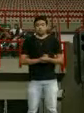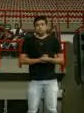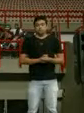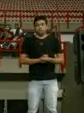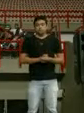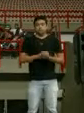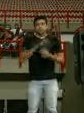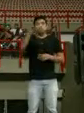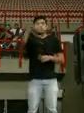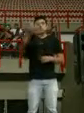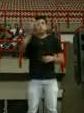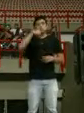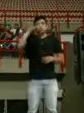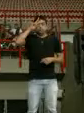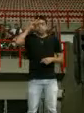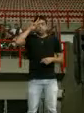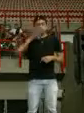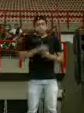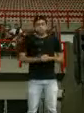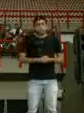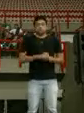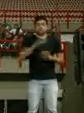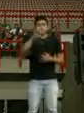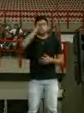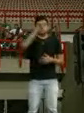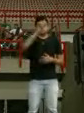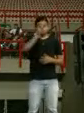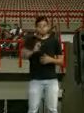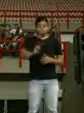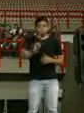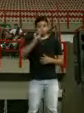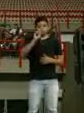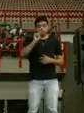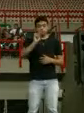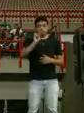mais matemática do que eu, me lembrem aí. Eu tenho um logaritmo aí,